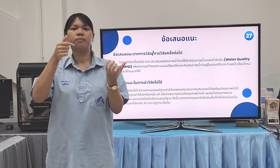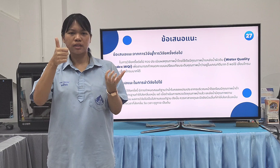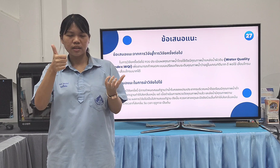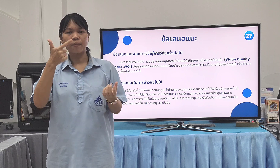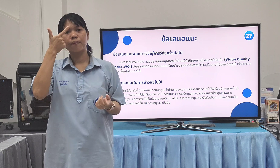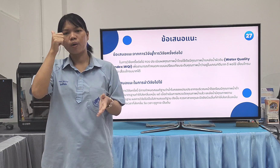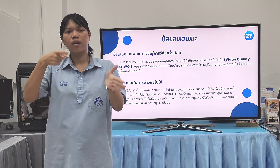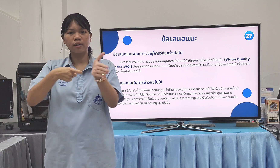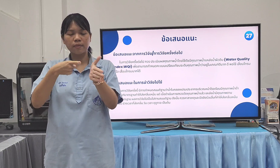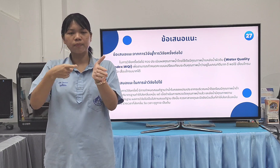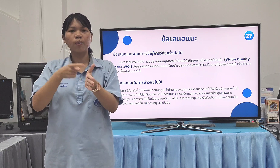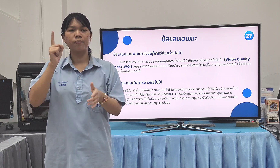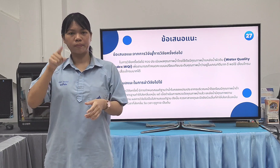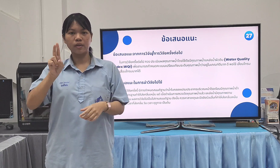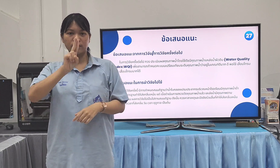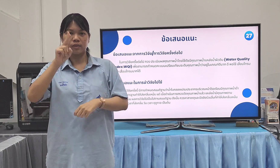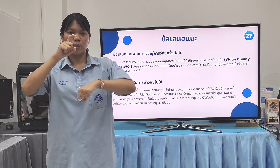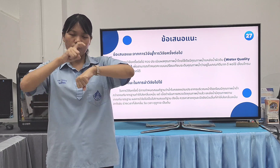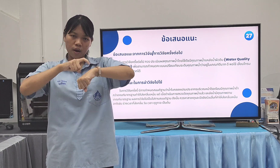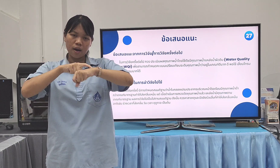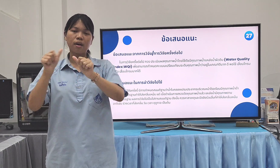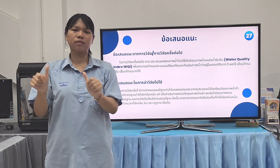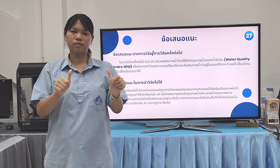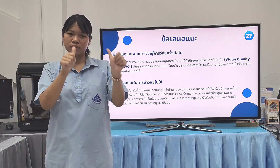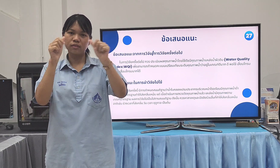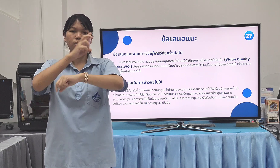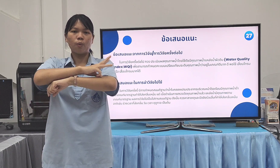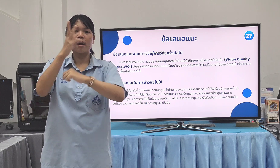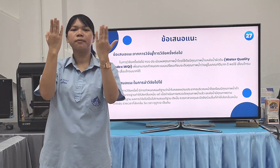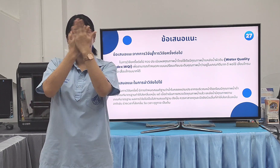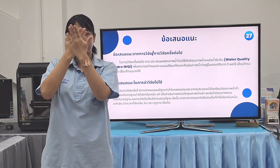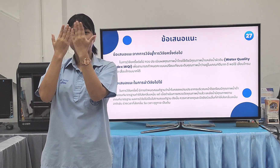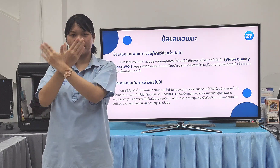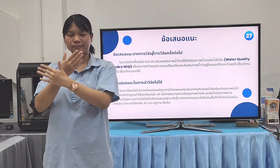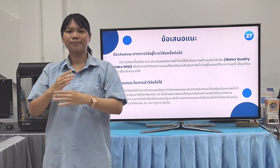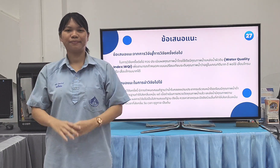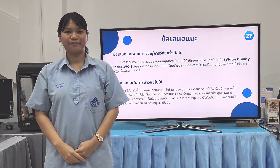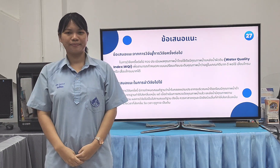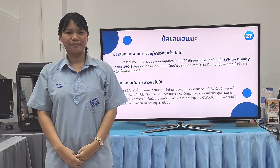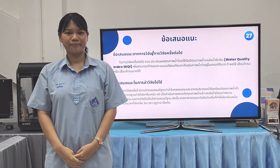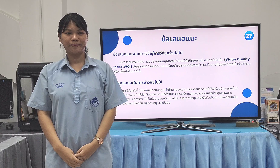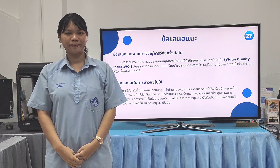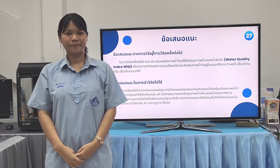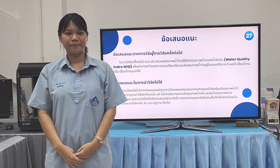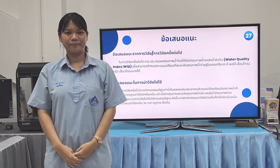แล้วน้ำมีคุณภาพตามเกณฑ์มาตรฐานควรหาสาเหตุอื่นร่วมเช่นช่วงเวลาหรือฤดูกาล